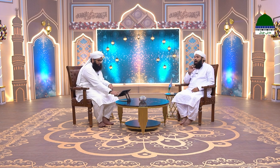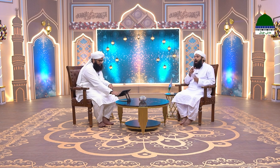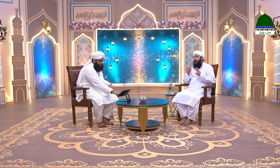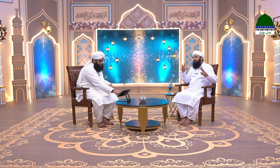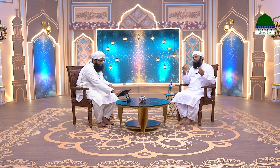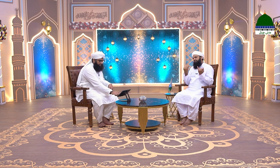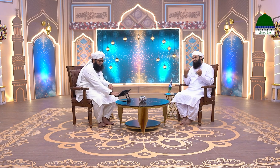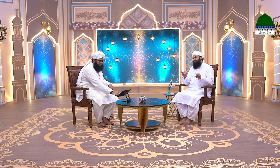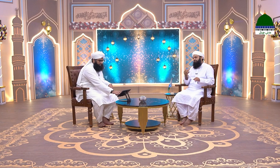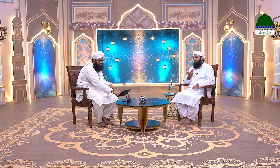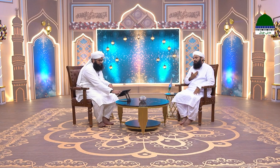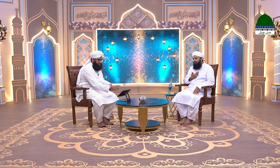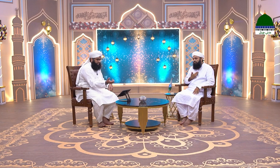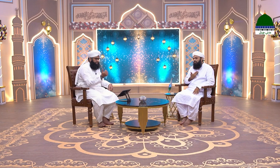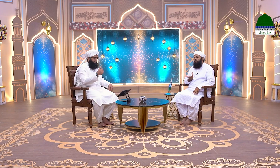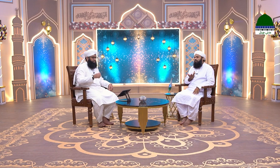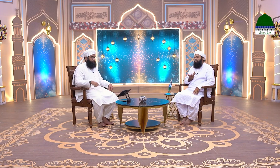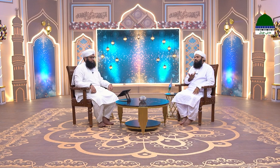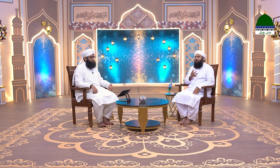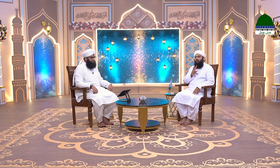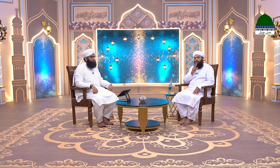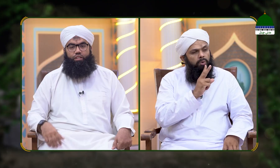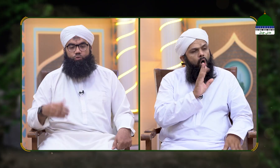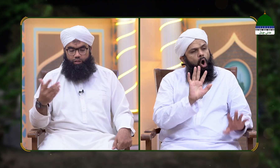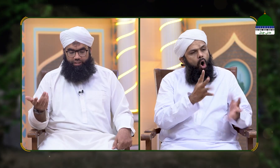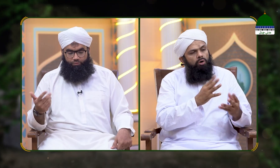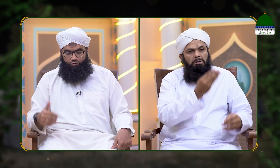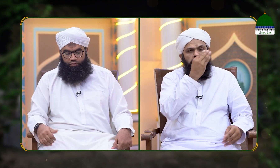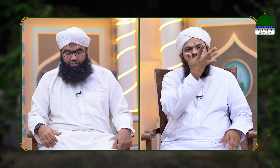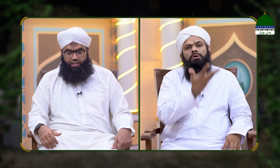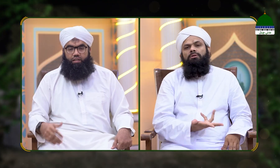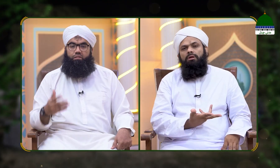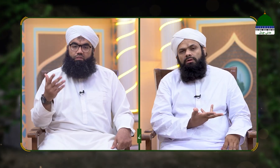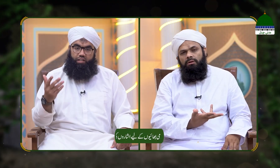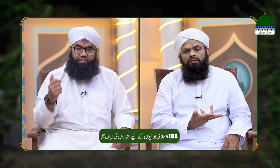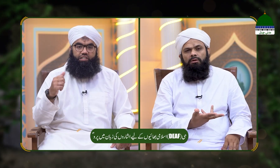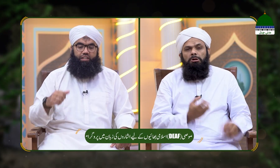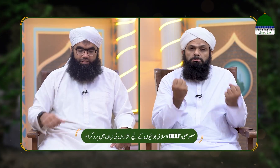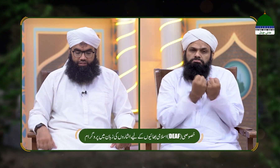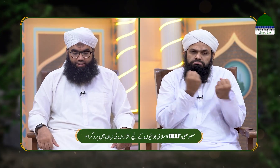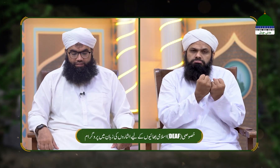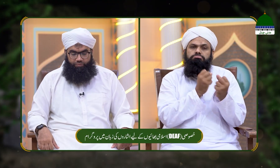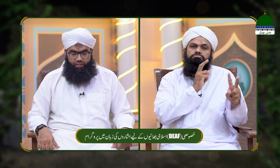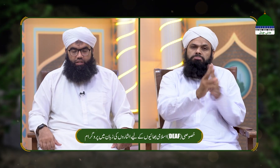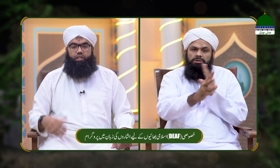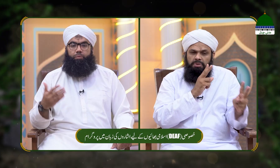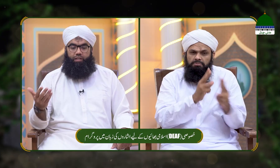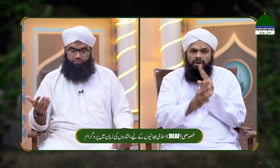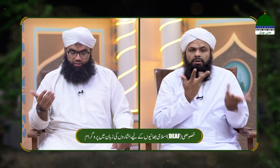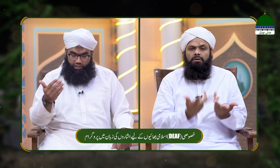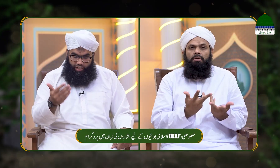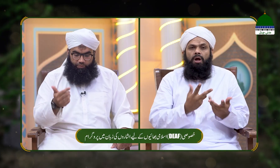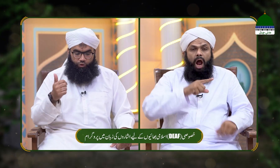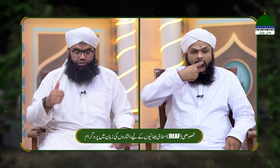کیونکہ کبھی ہم ابے تبے یعنی بازاری انداز سے بات کرتے ہیں، تو کبھی ہم دوسروں کے ساتھ لڑتے جھگڑتے ہوئے نظر آتے ہیں، کبھی